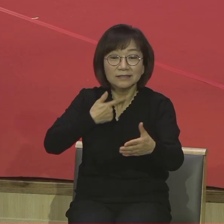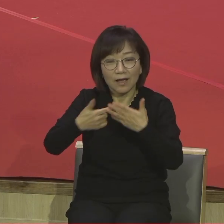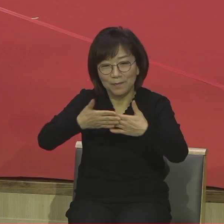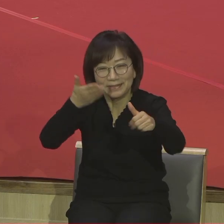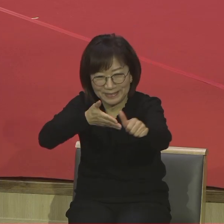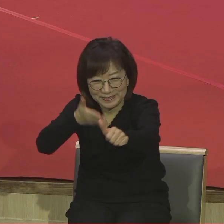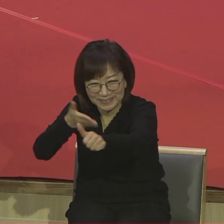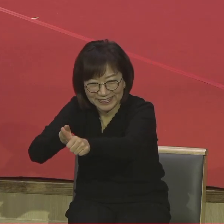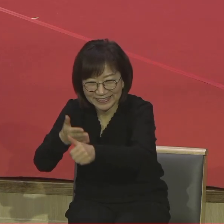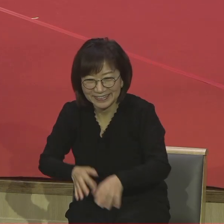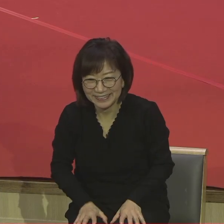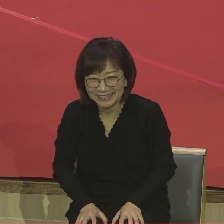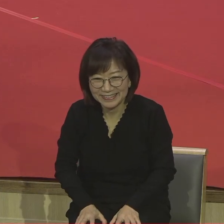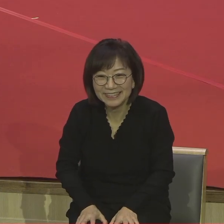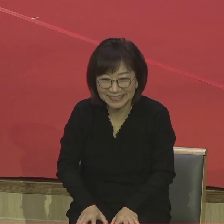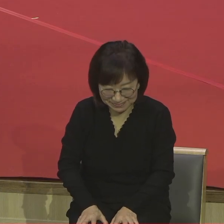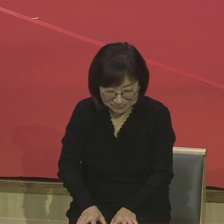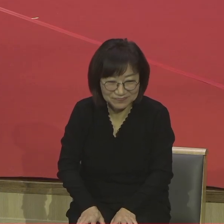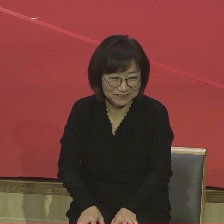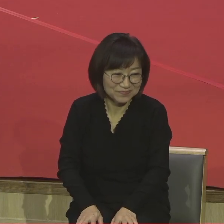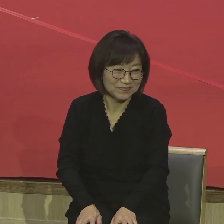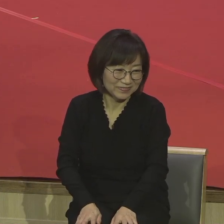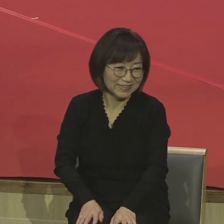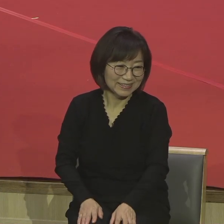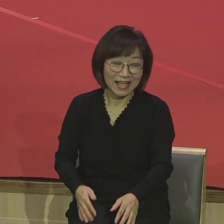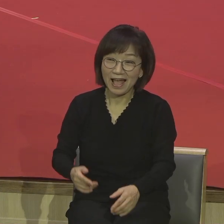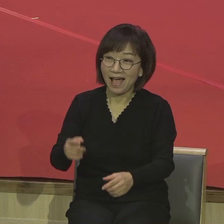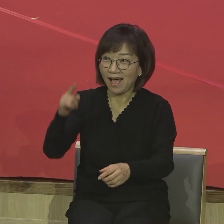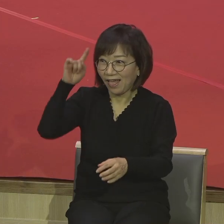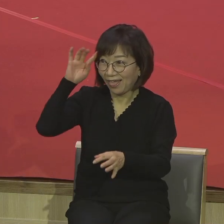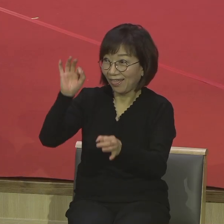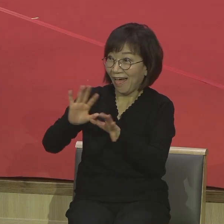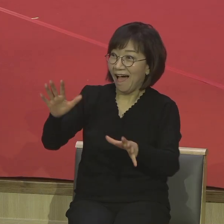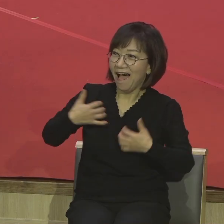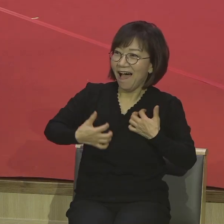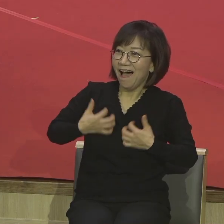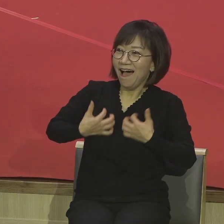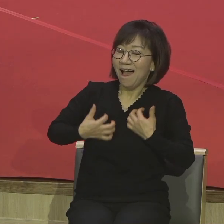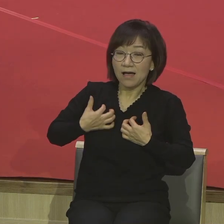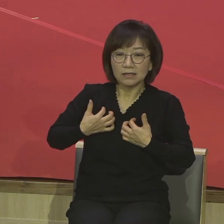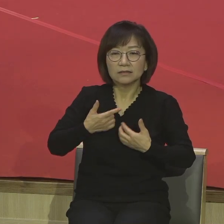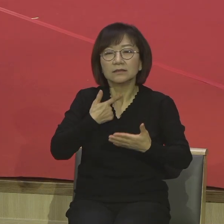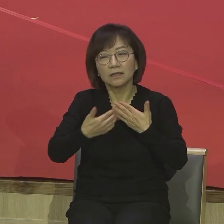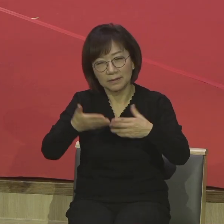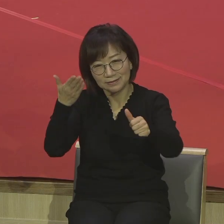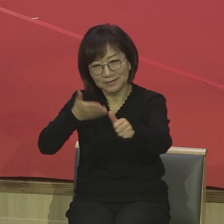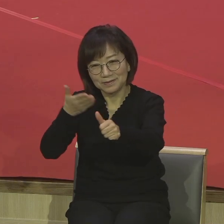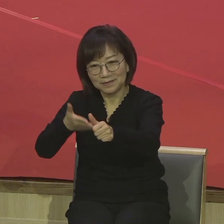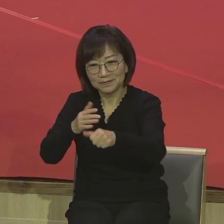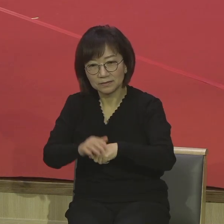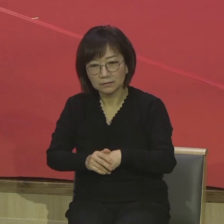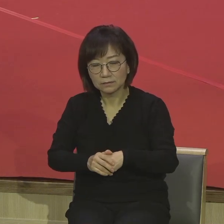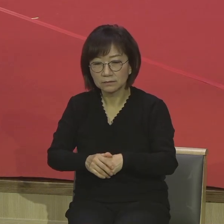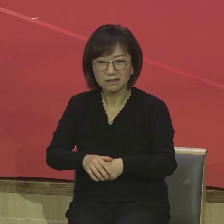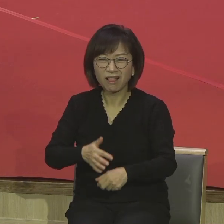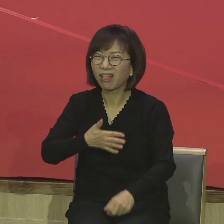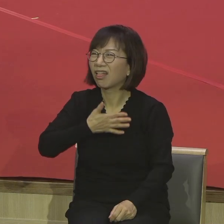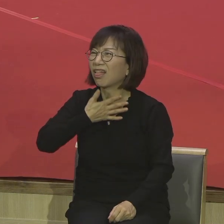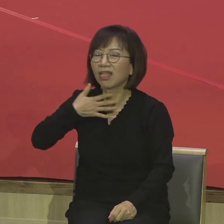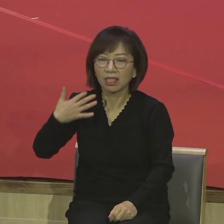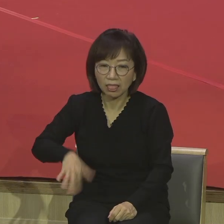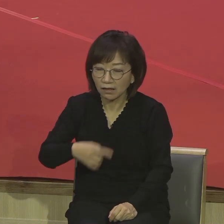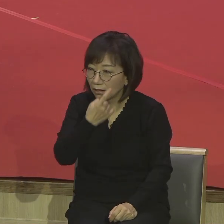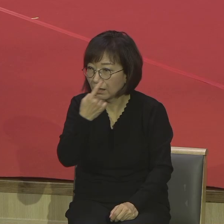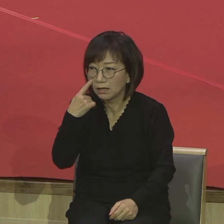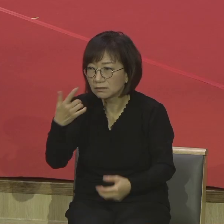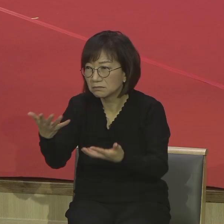하나님 앞에서 여러분이 반전의 기쁨을 체험하고 그래야 증인이 되지. 하나님 앞에서 뭐 가진 게 있어요. 받은 게 있어야